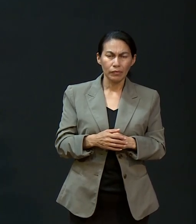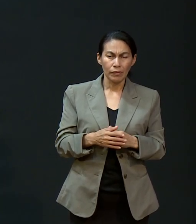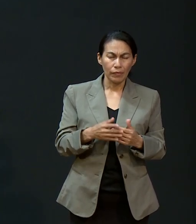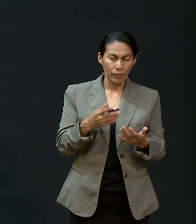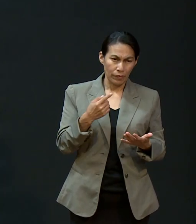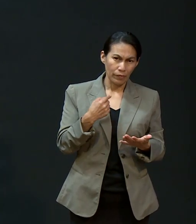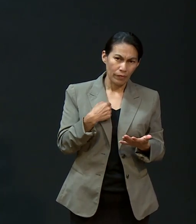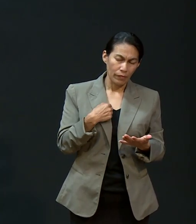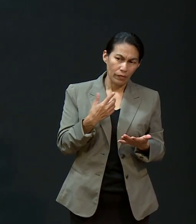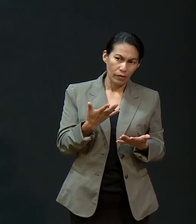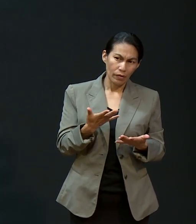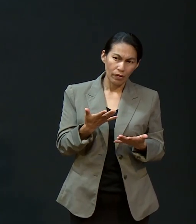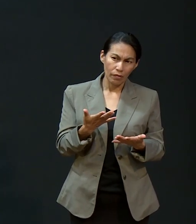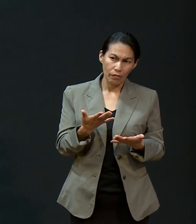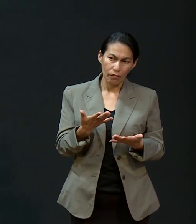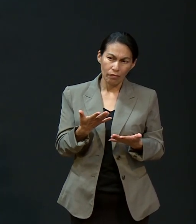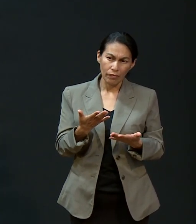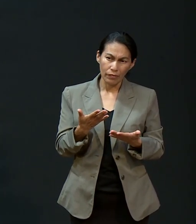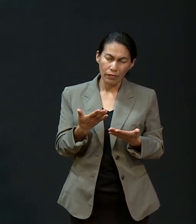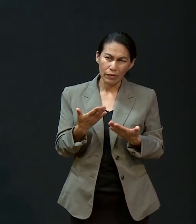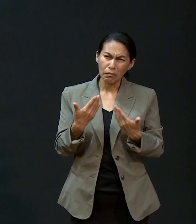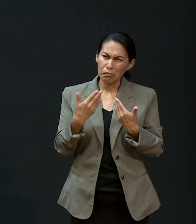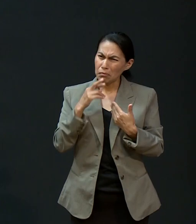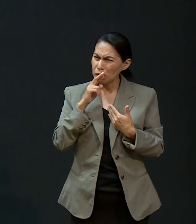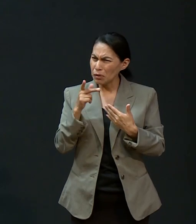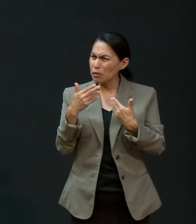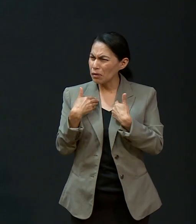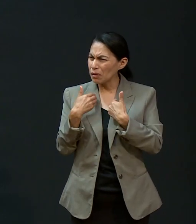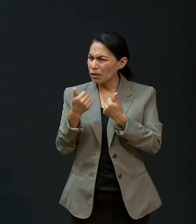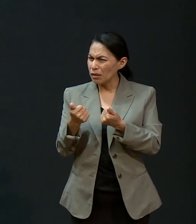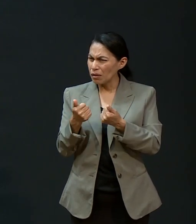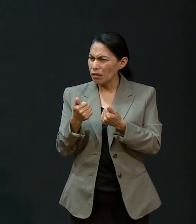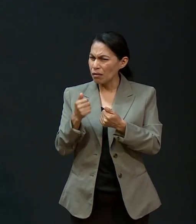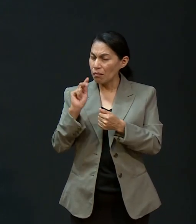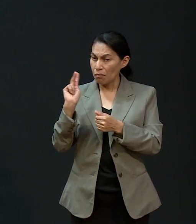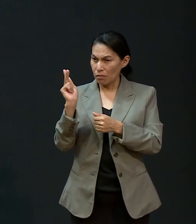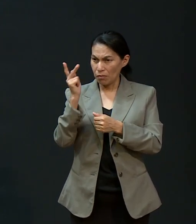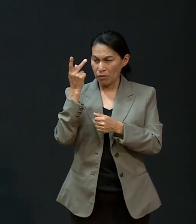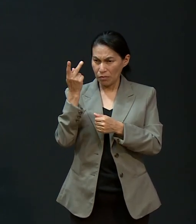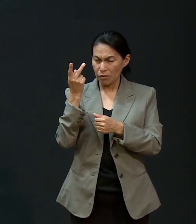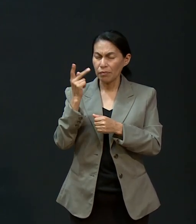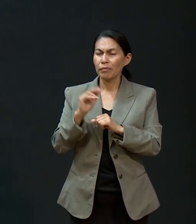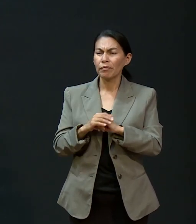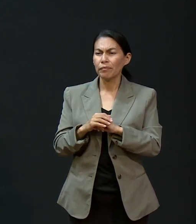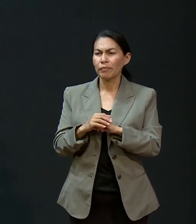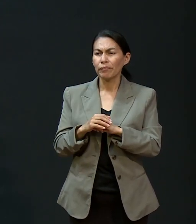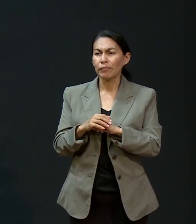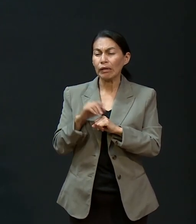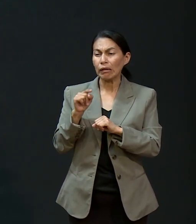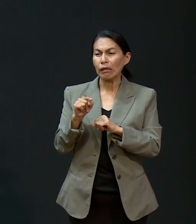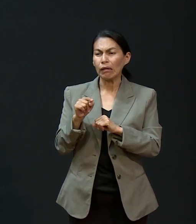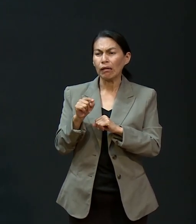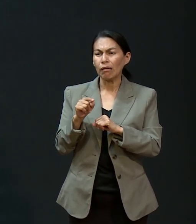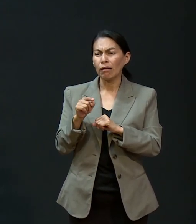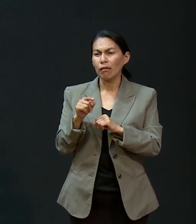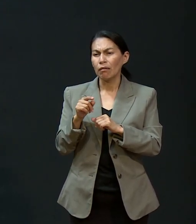Por así decirlo, donde empecé a comprender mucho mejor fue cuando estuve en la prepa.